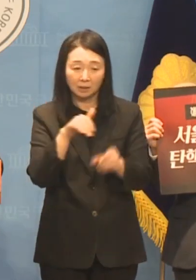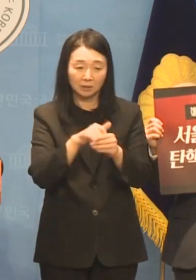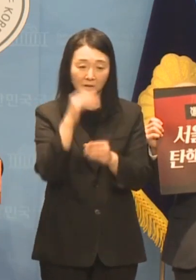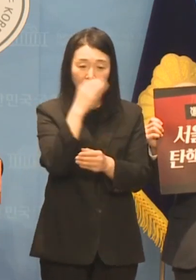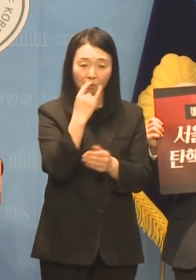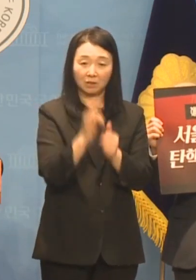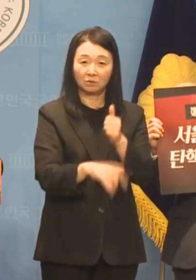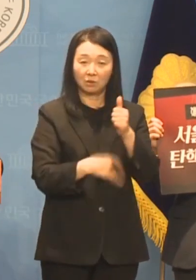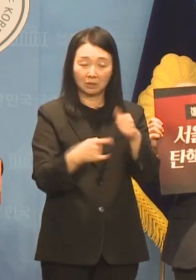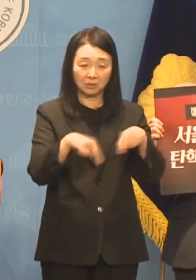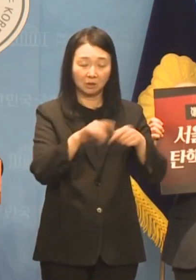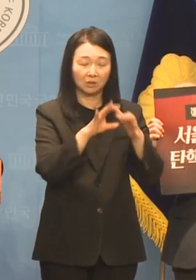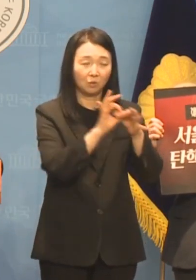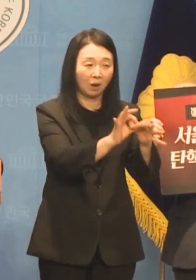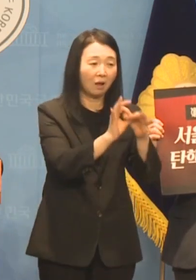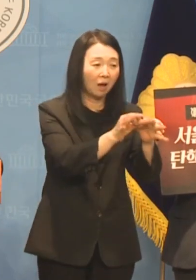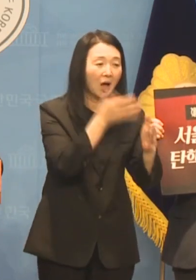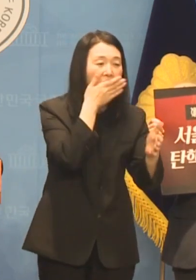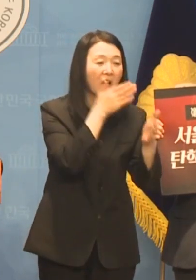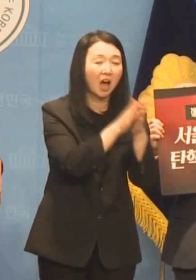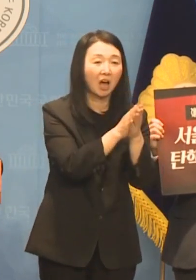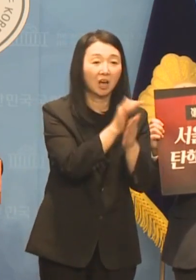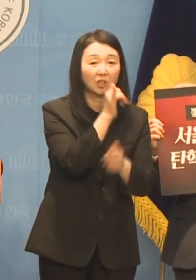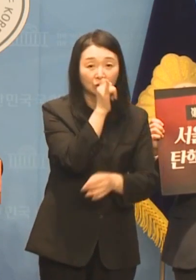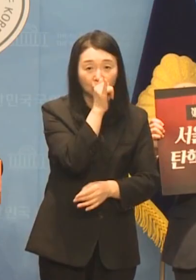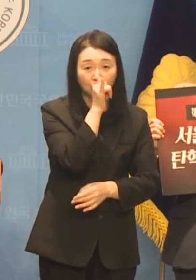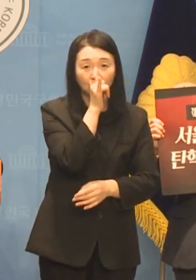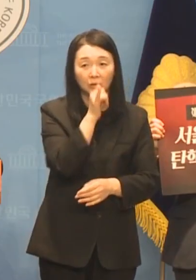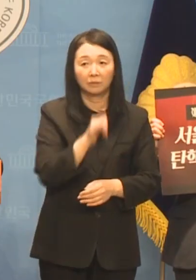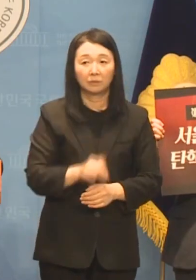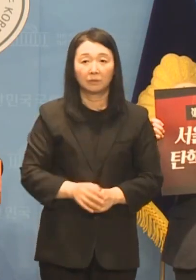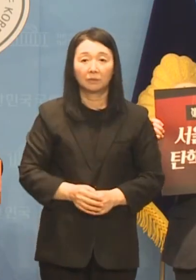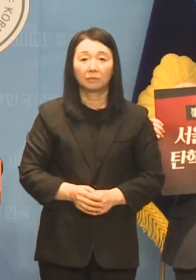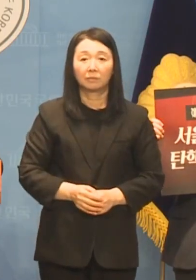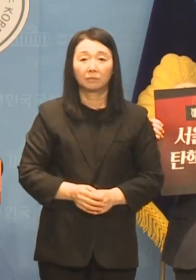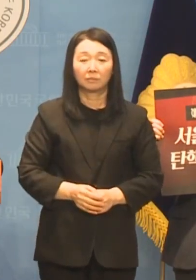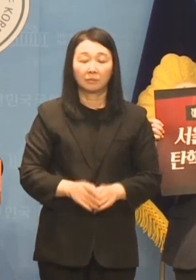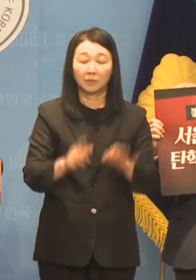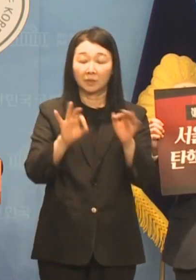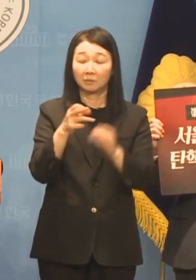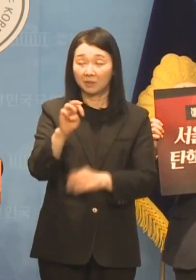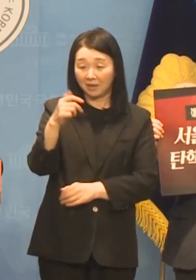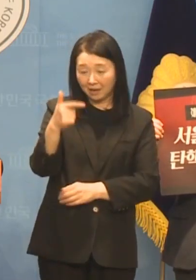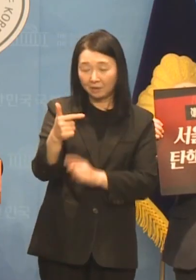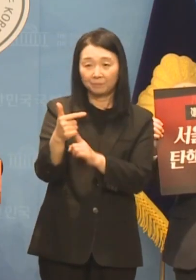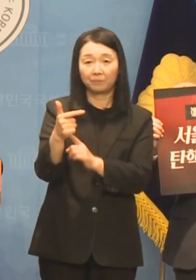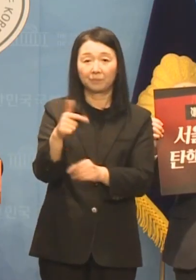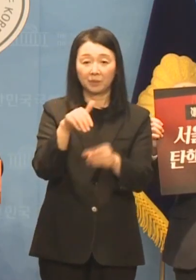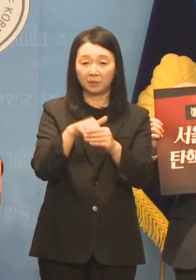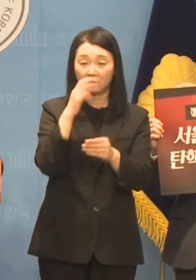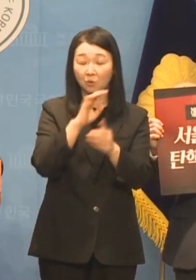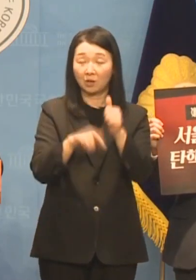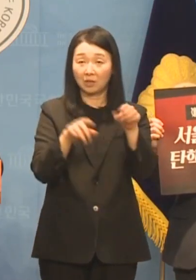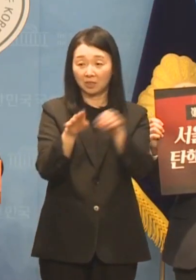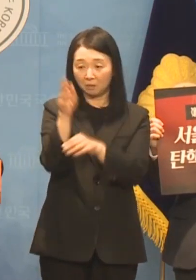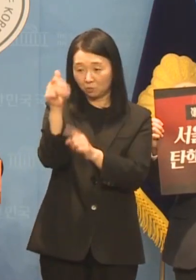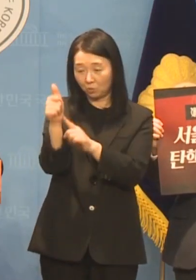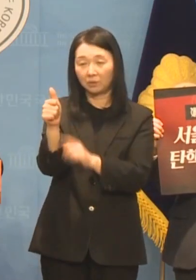선관위가 정치권과 연결되고 있다는 보도가 있습니다. 김세환 전 선관위